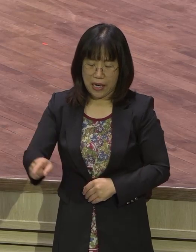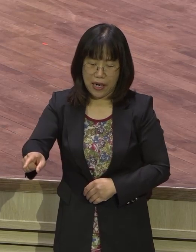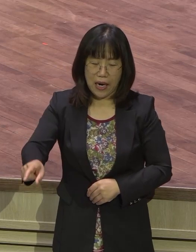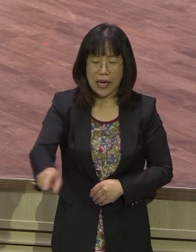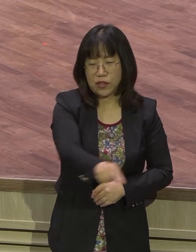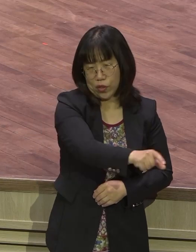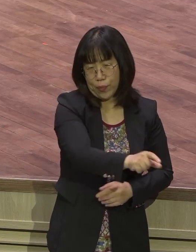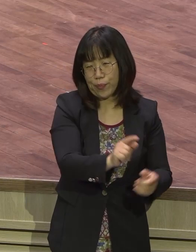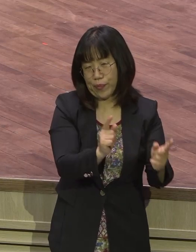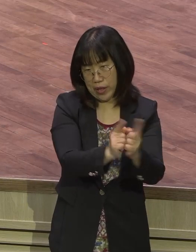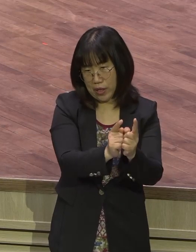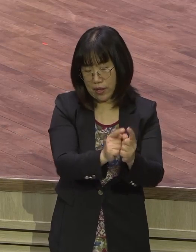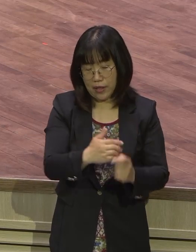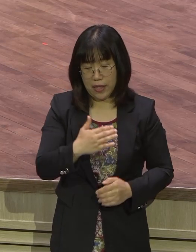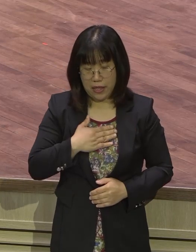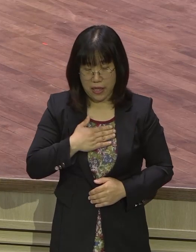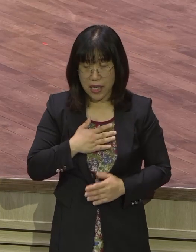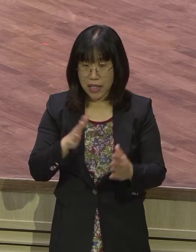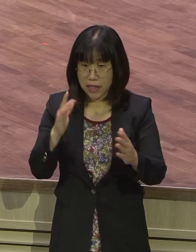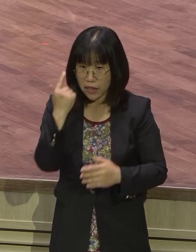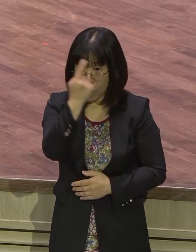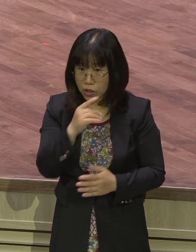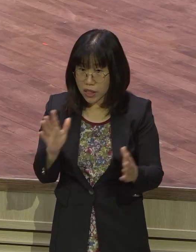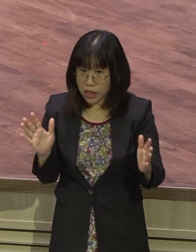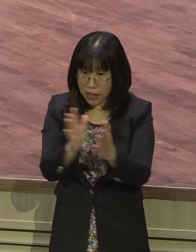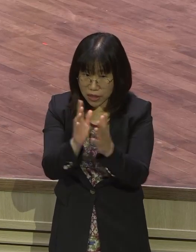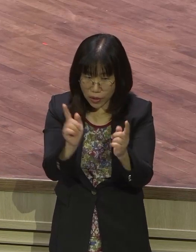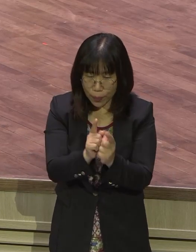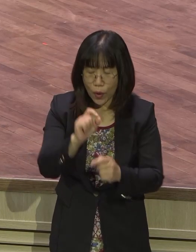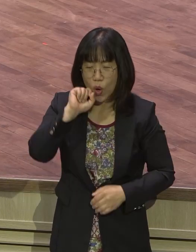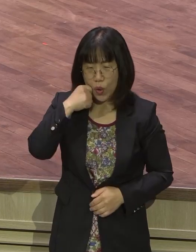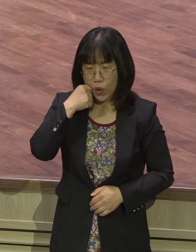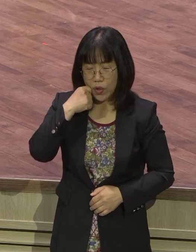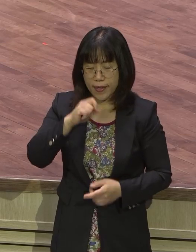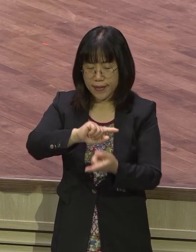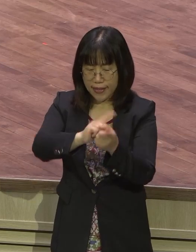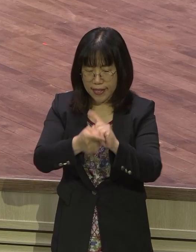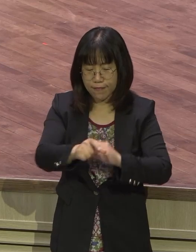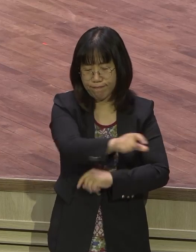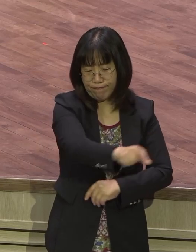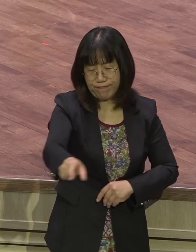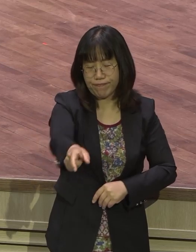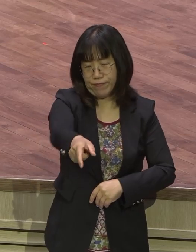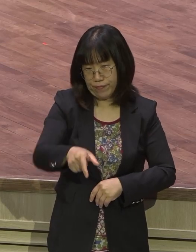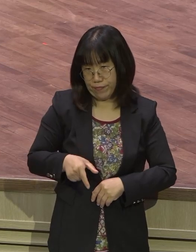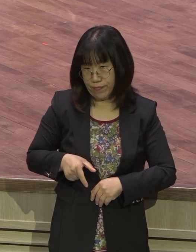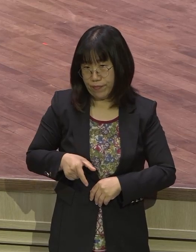통해서 그렇게 만나할 수 있도록 하나님이 이스라엘 백성들에게만 길을 열어주세요.